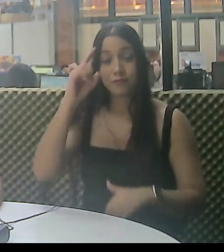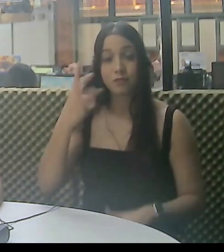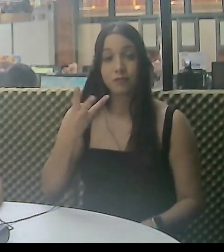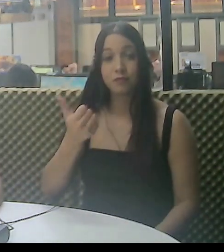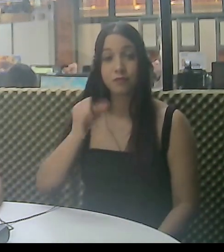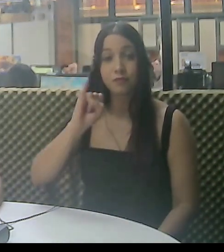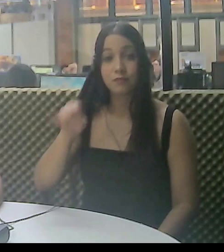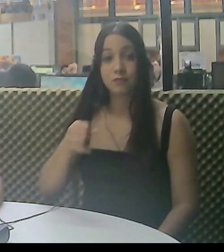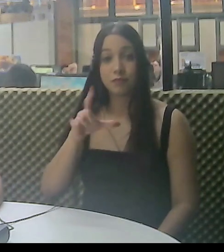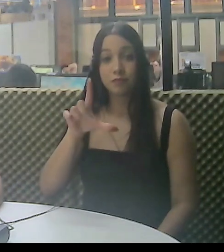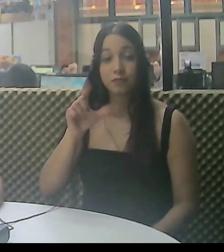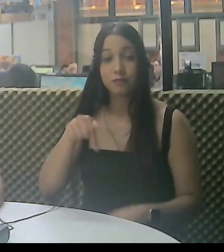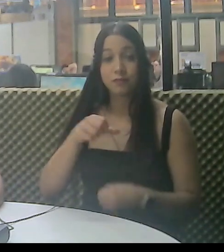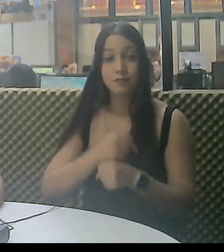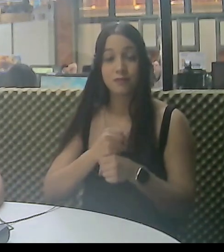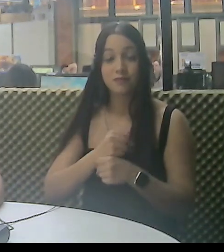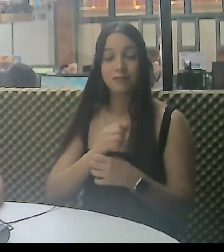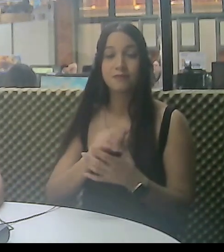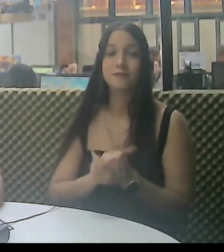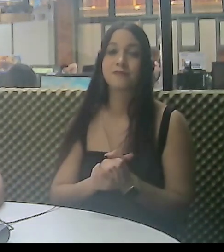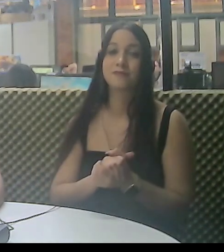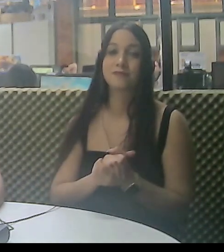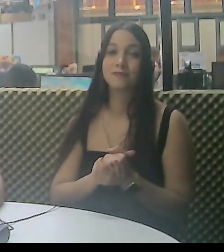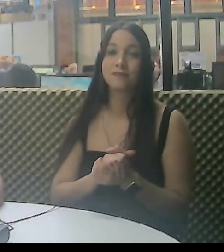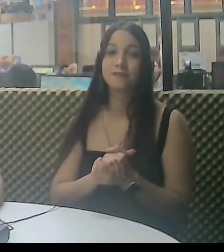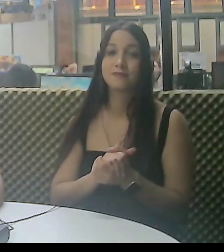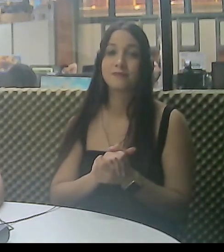de julho deste ano.